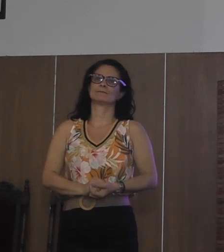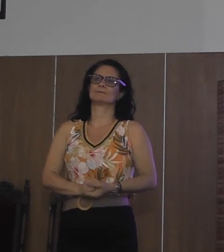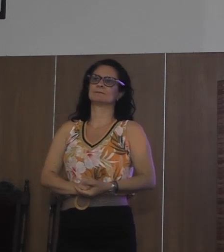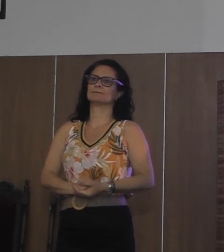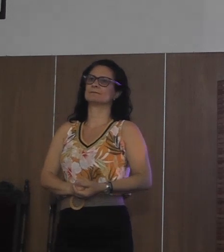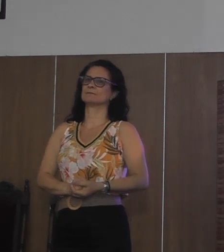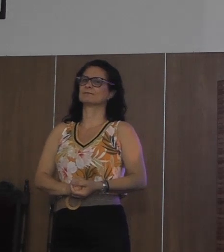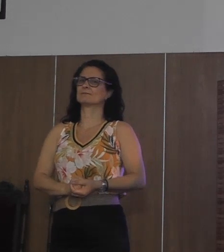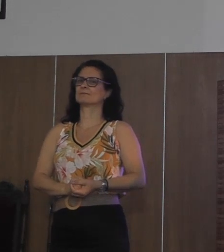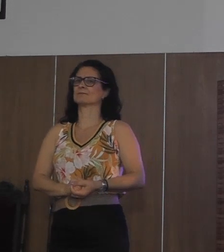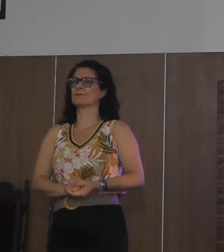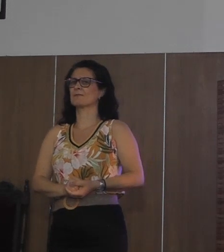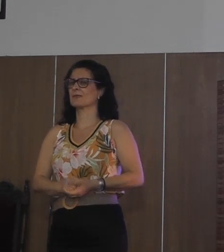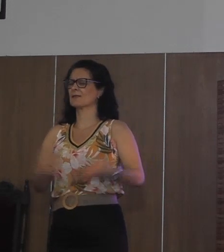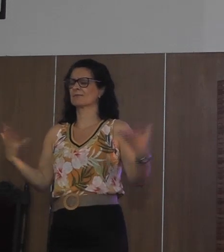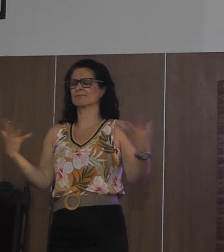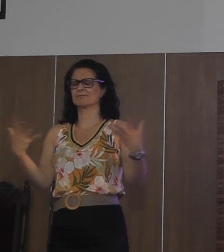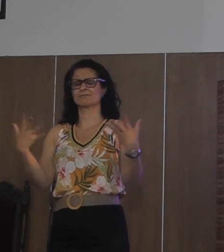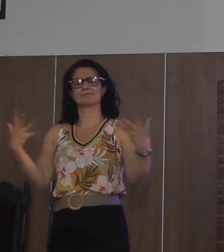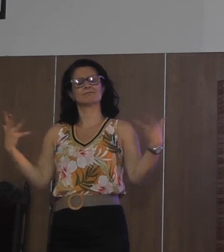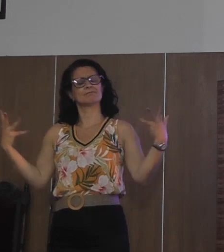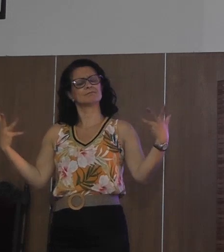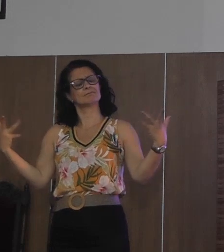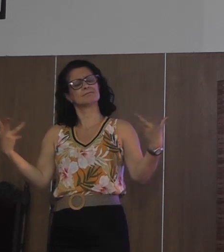Isso é a maior garantia que um homem tem.